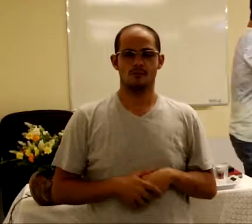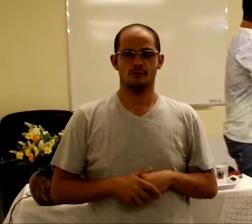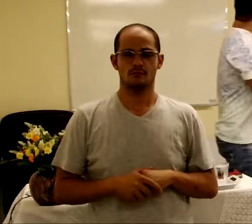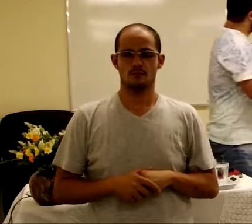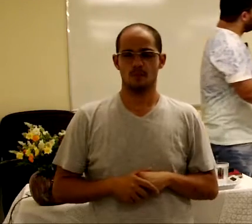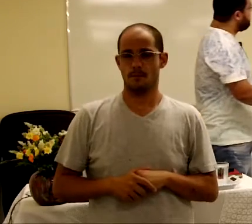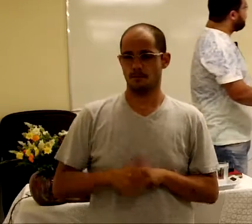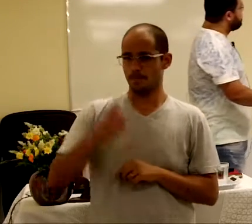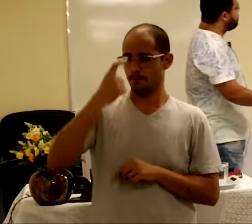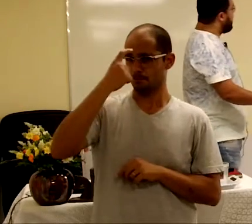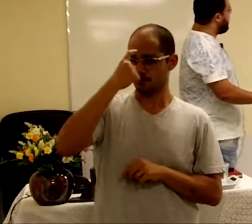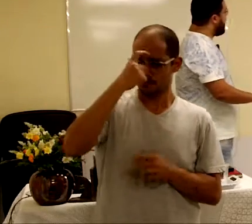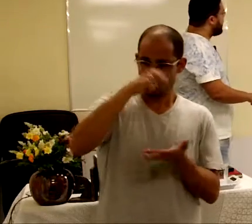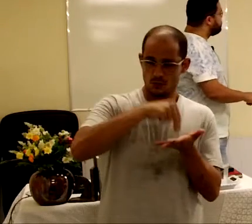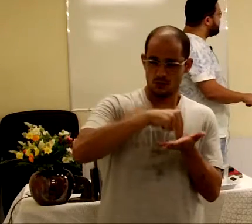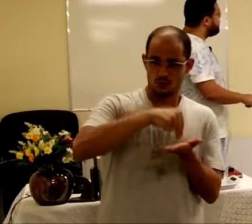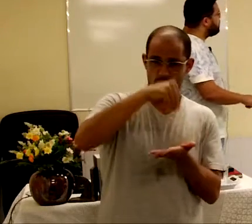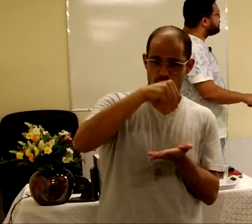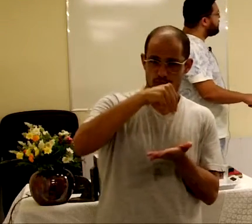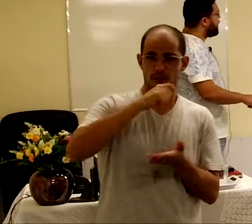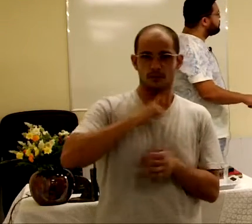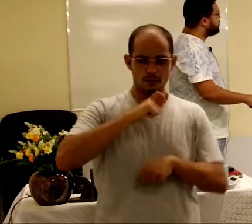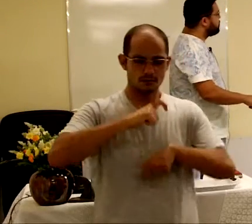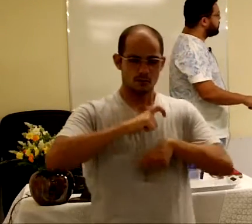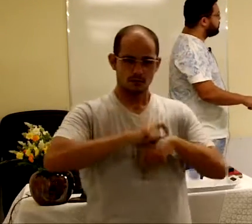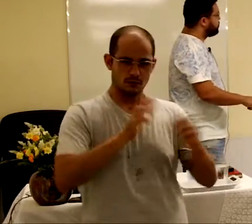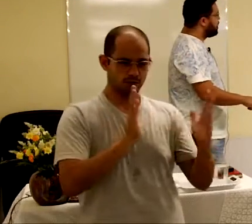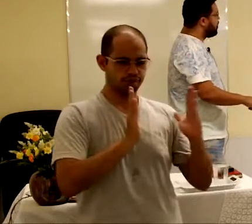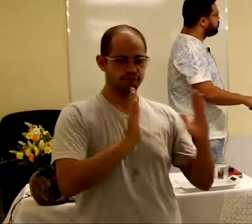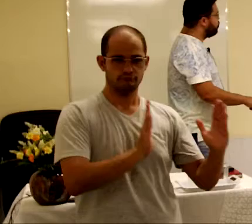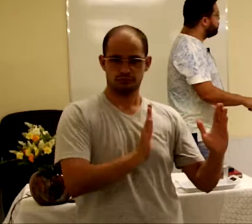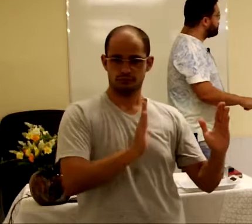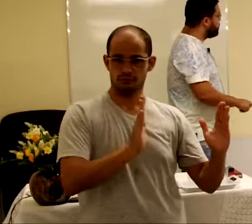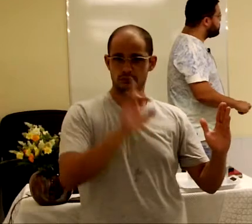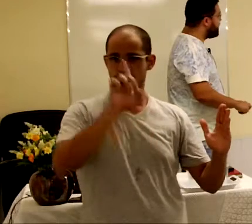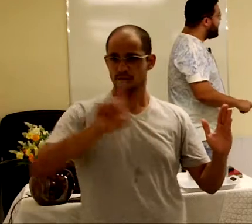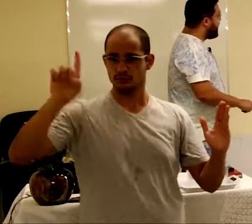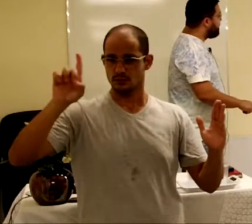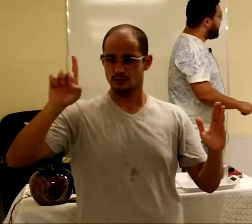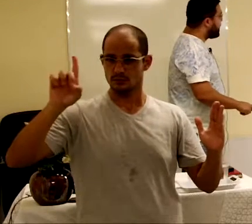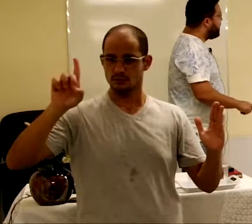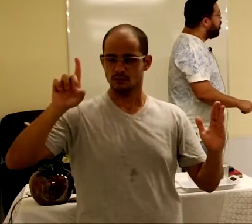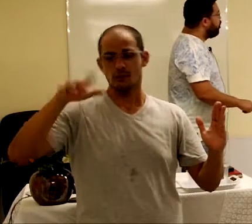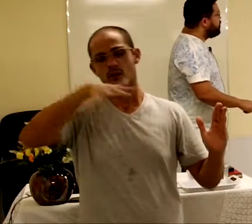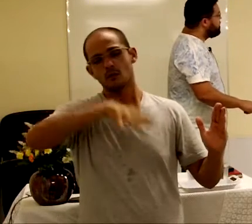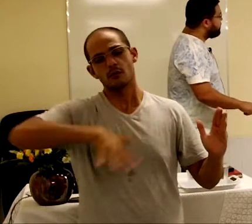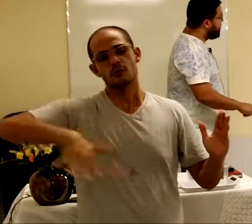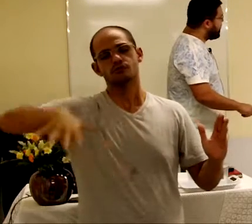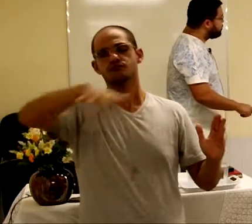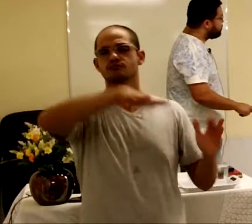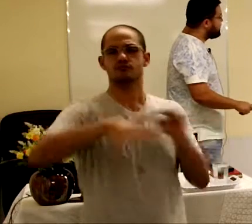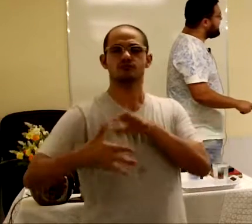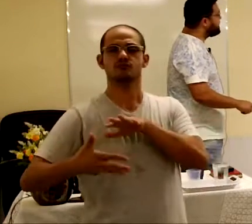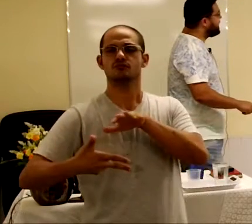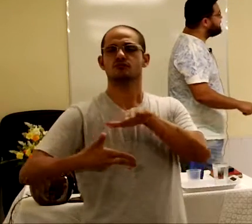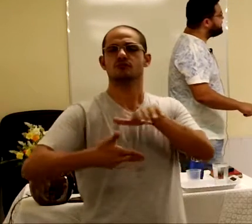O pensamento do Espírito só abarca um tempo e um espaço circunscritos, enquanto o de Deus abarca o